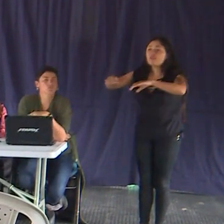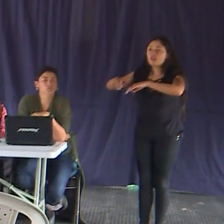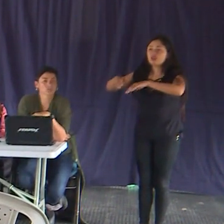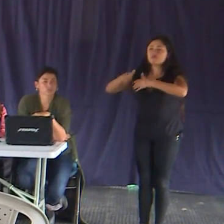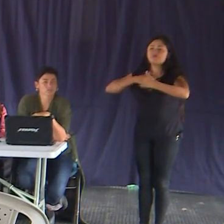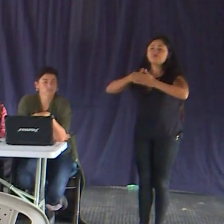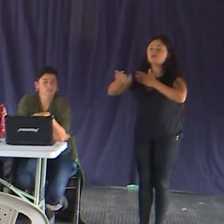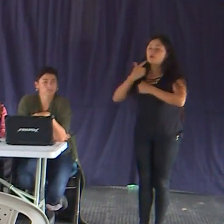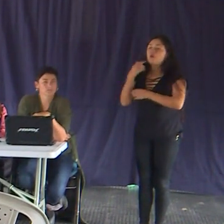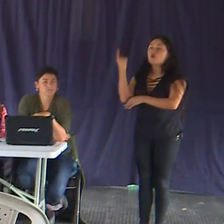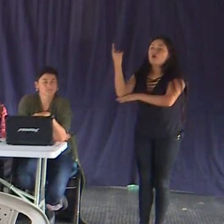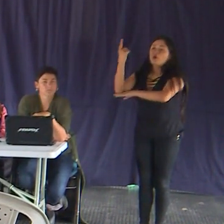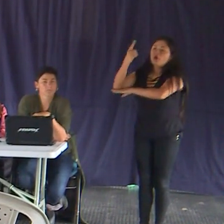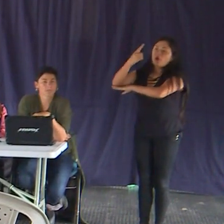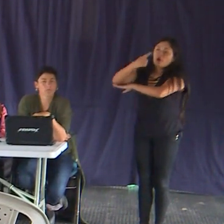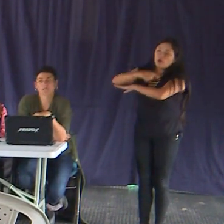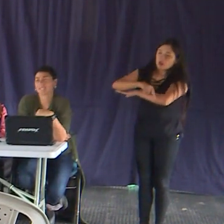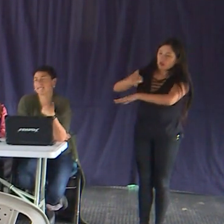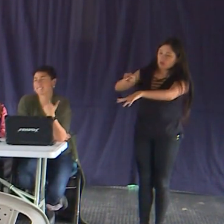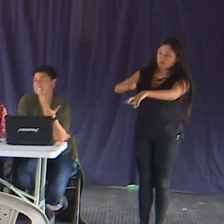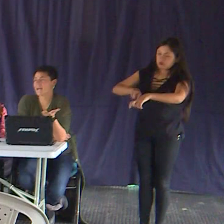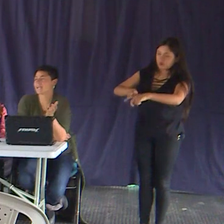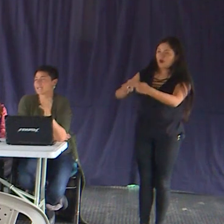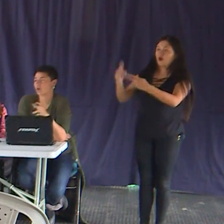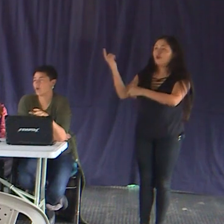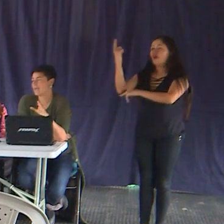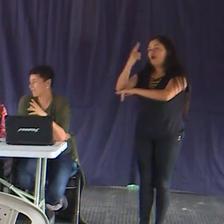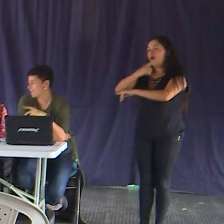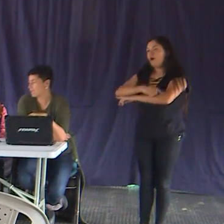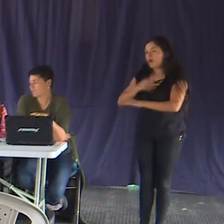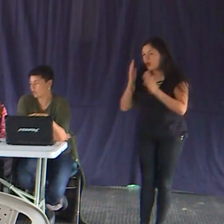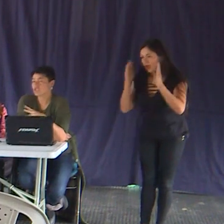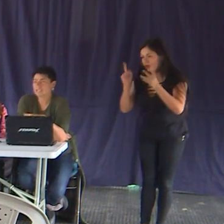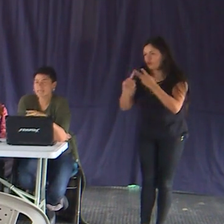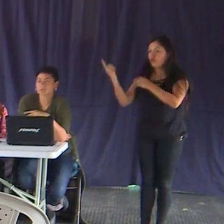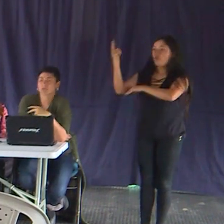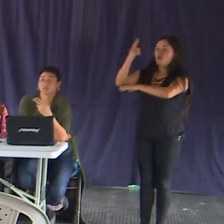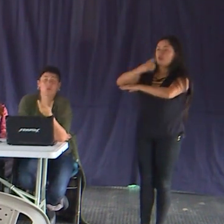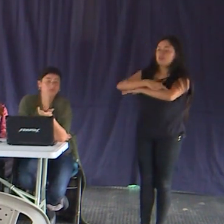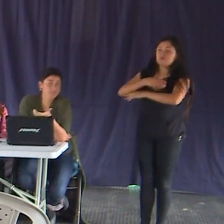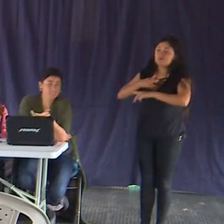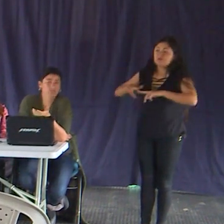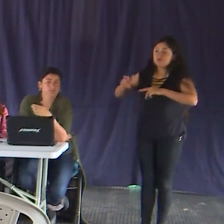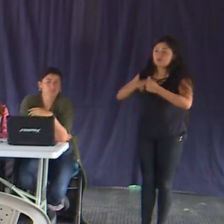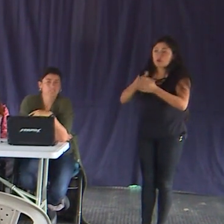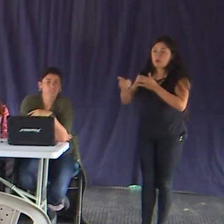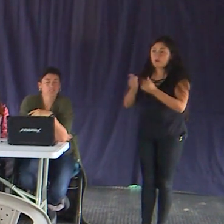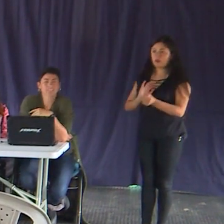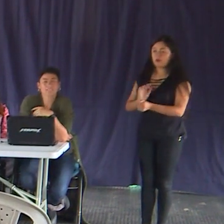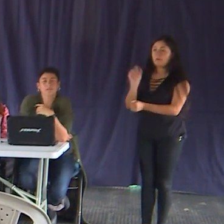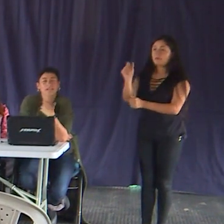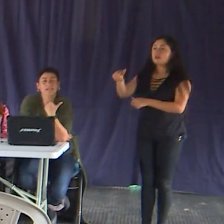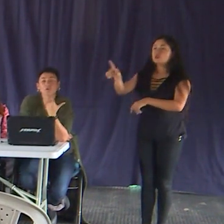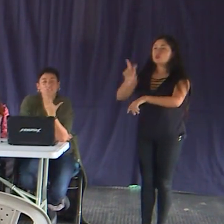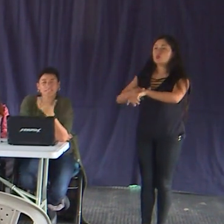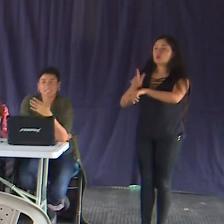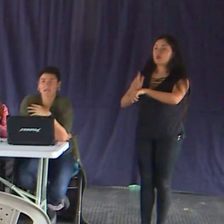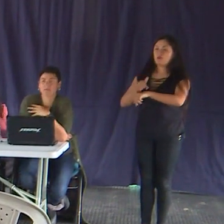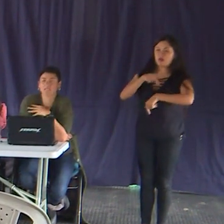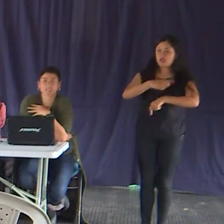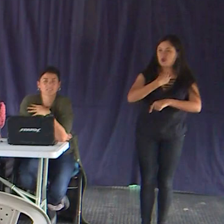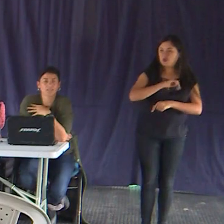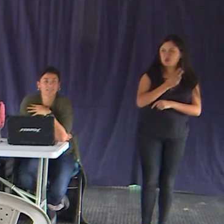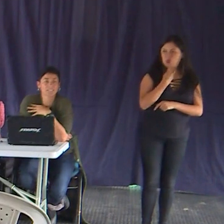marcadas como nosotros. Porque hay que ir a la chagra, recoger, cocinar, porque todo es fresco. Entonces, se manejan